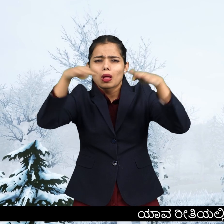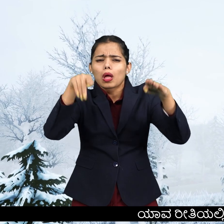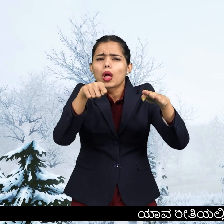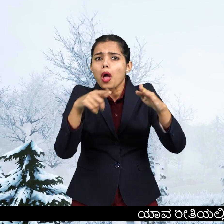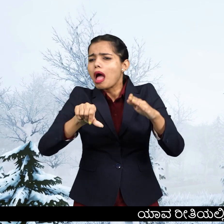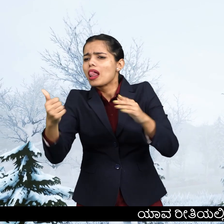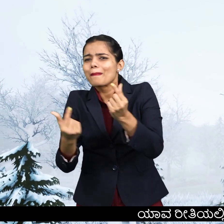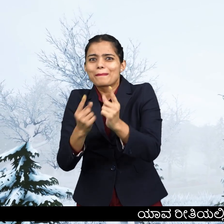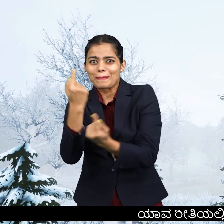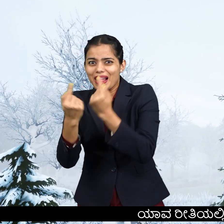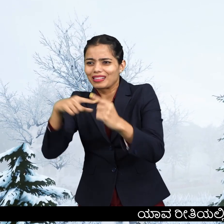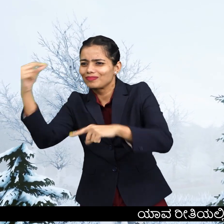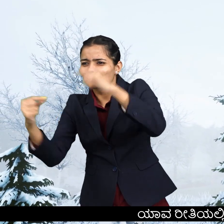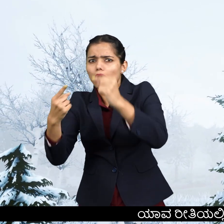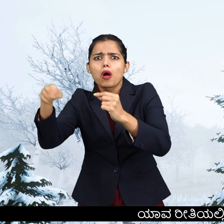ಉಪಯುಕ್ತವಾಗಿವೆ?